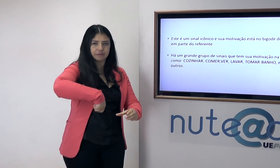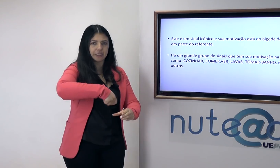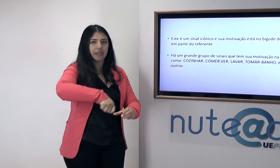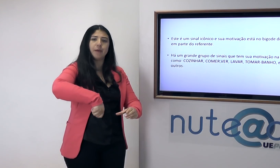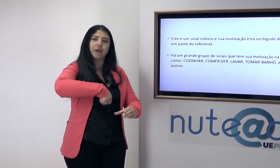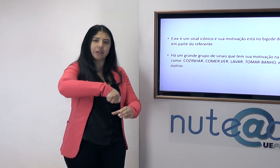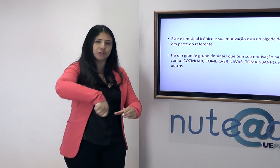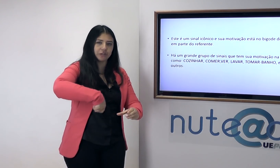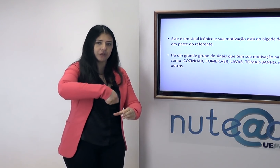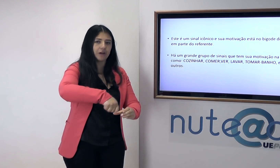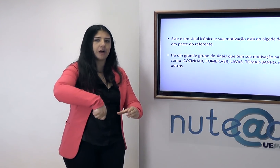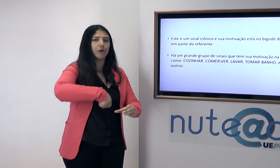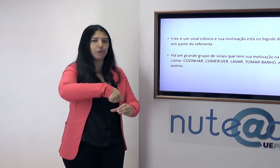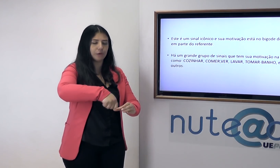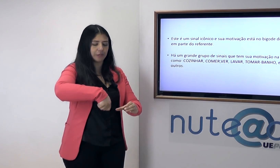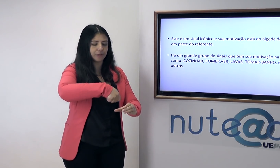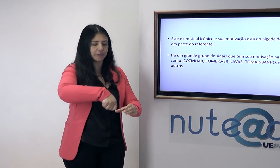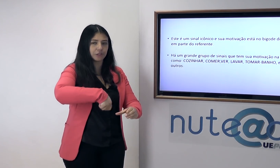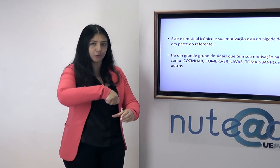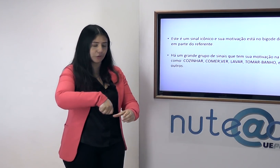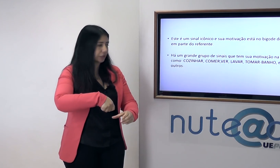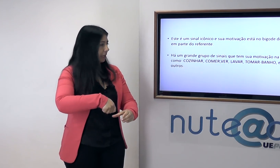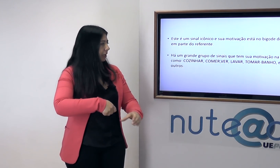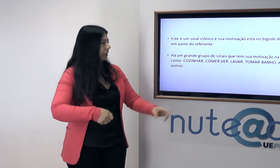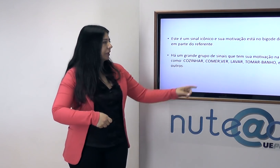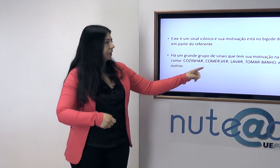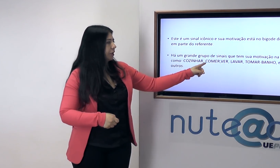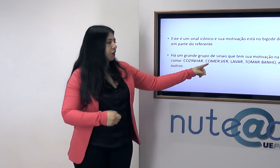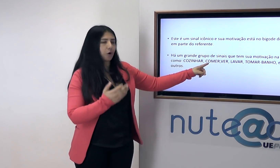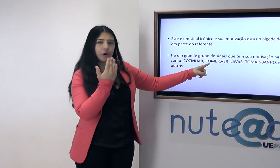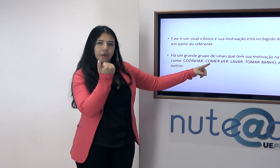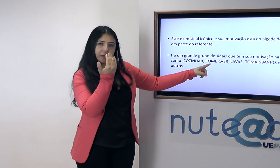Ele remete a alguma lembrança de cozinhar. Comer.